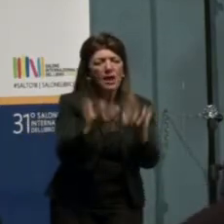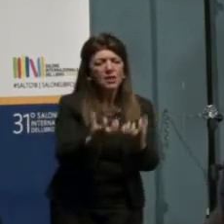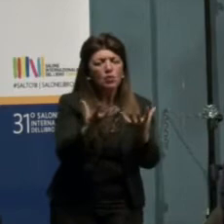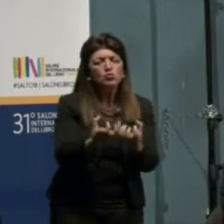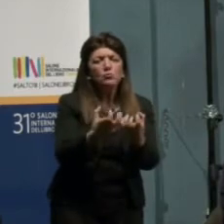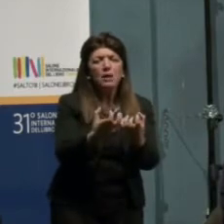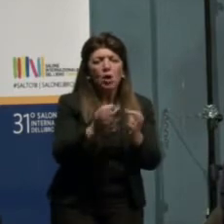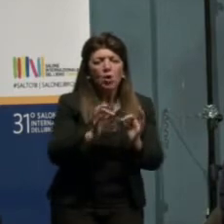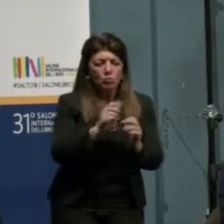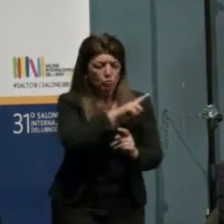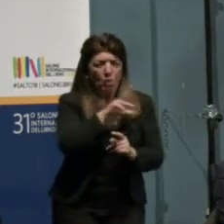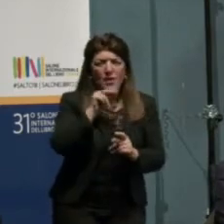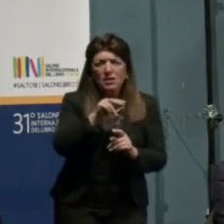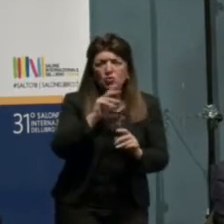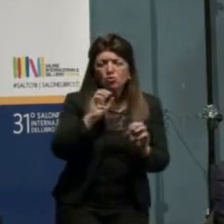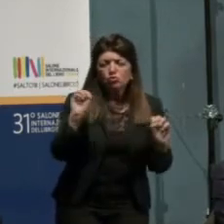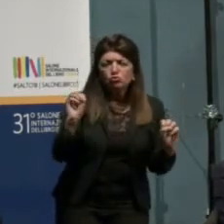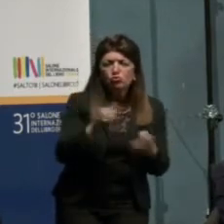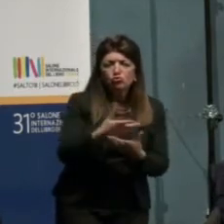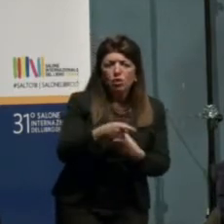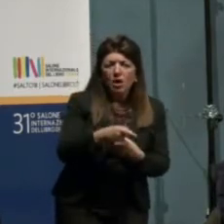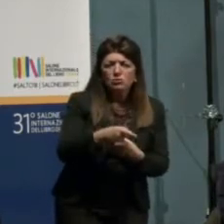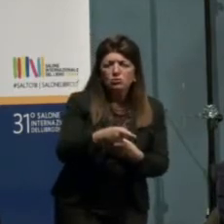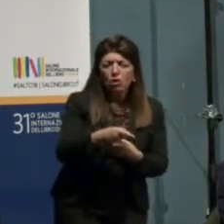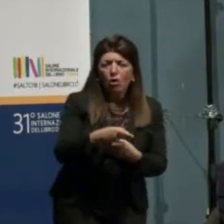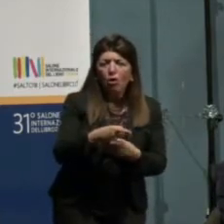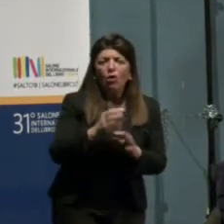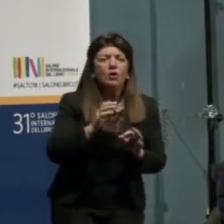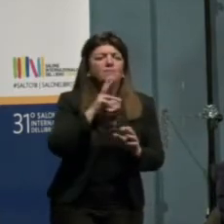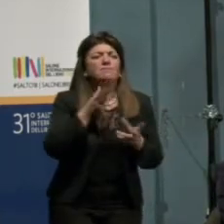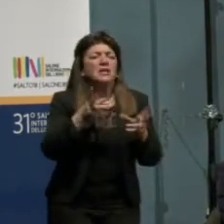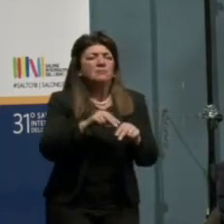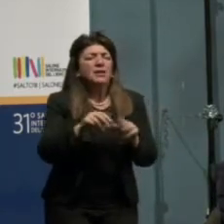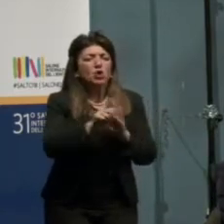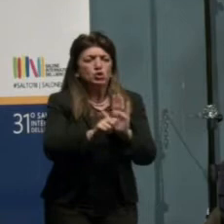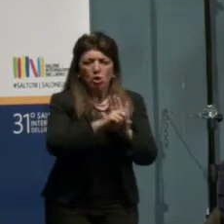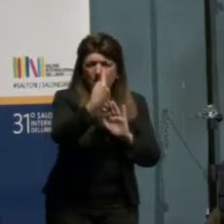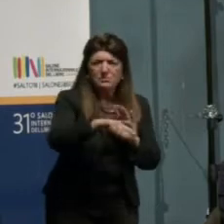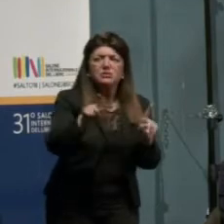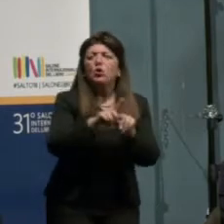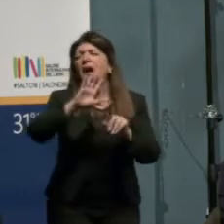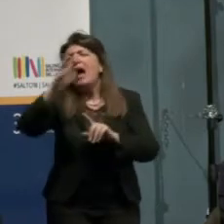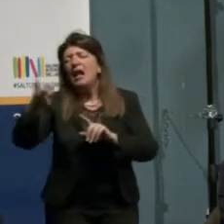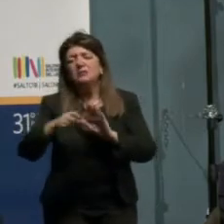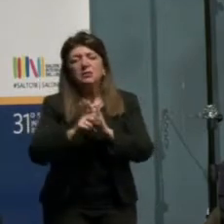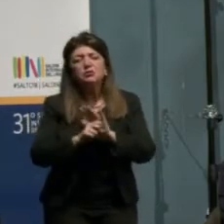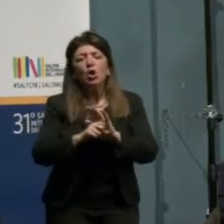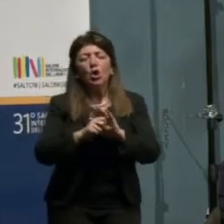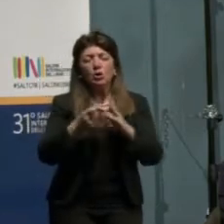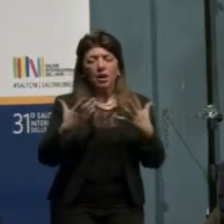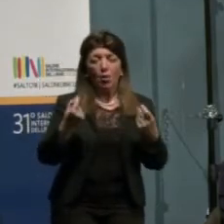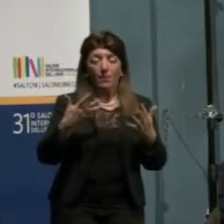un evento io ho sempre in questa storia come in altre paura anche nella comunicazione a usare